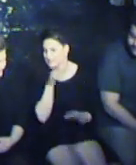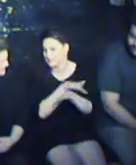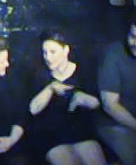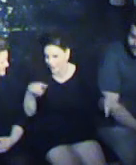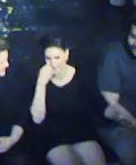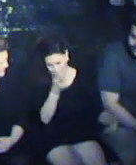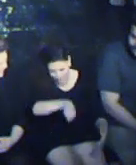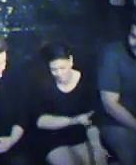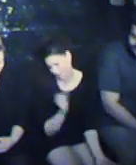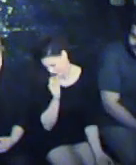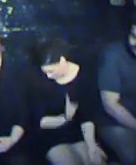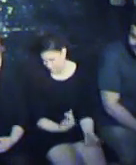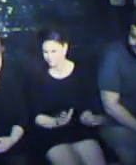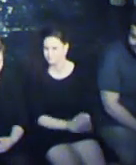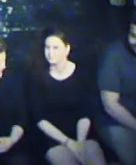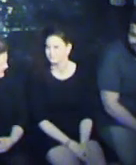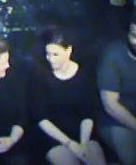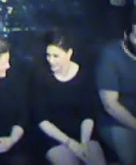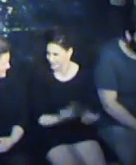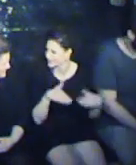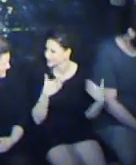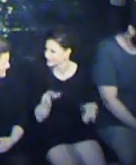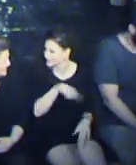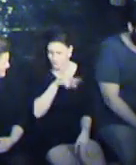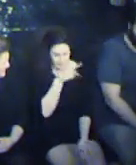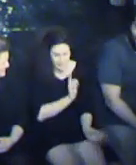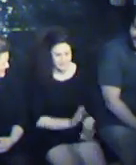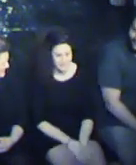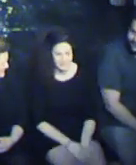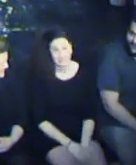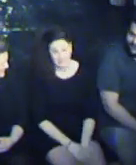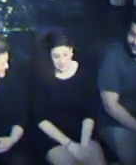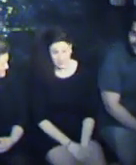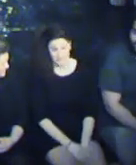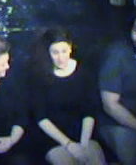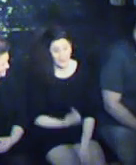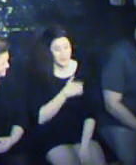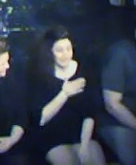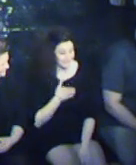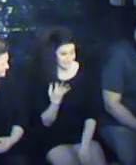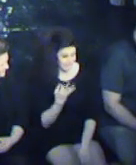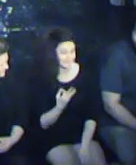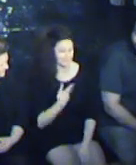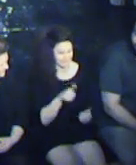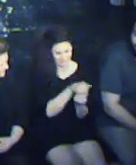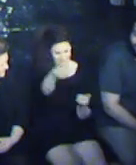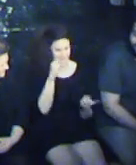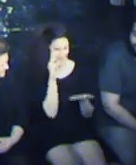flores que tenemos entre nosotros, pero ahora quiero que le des la